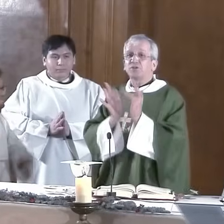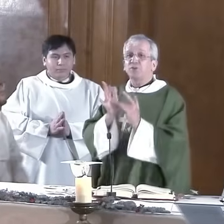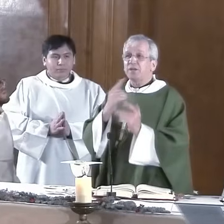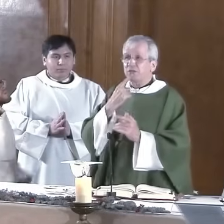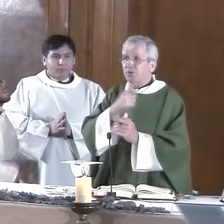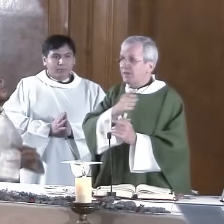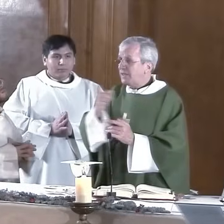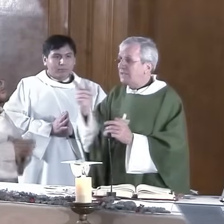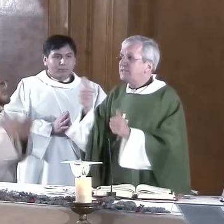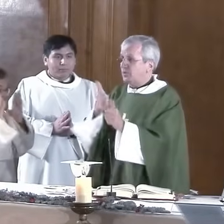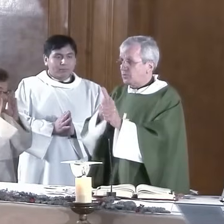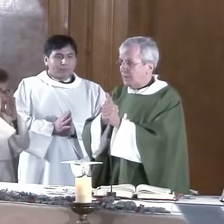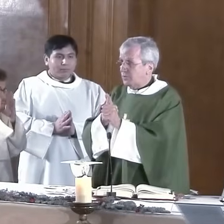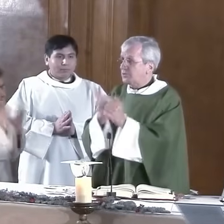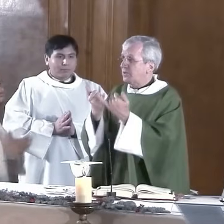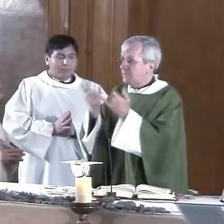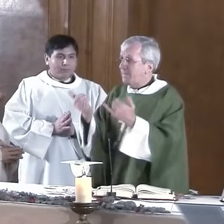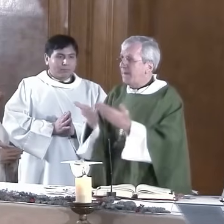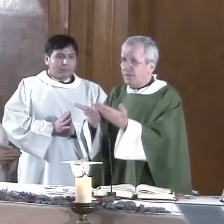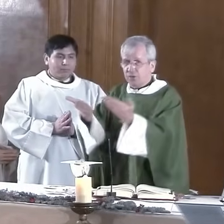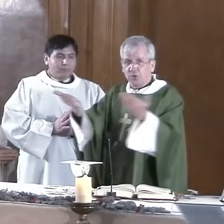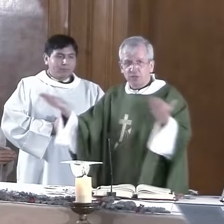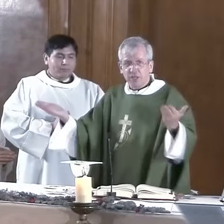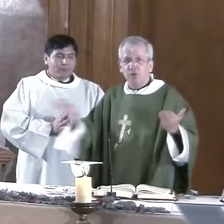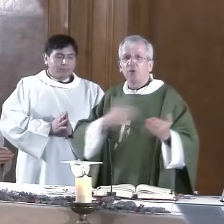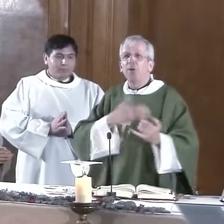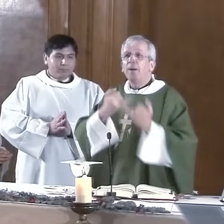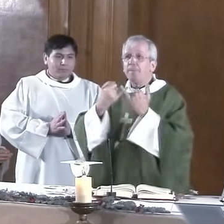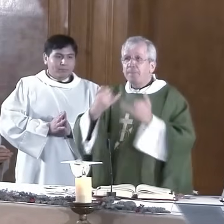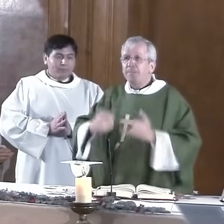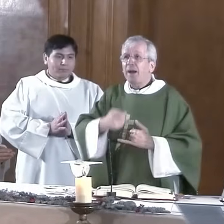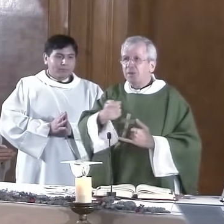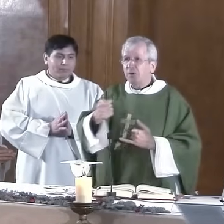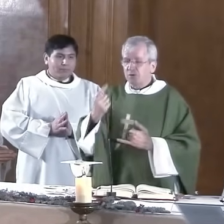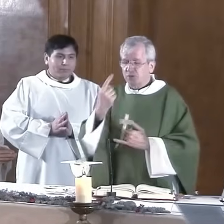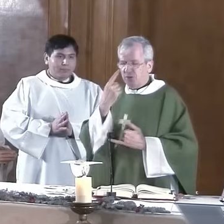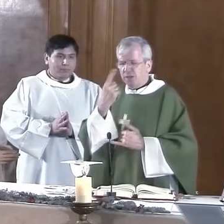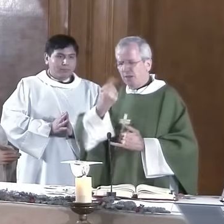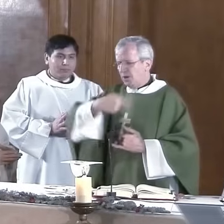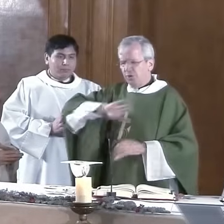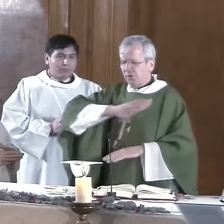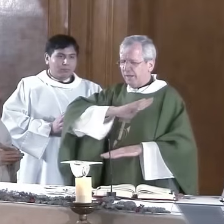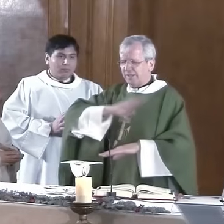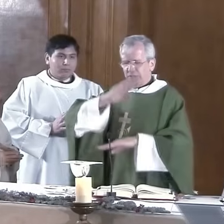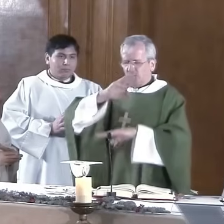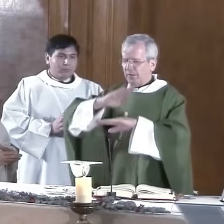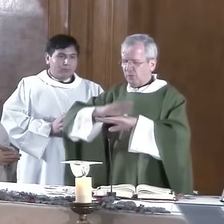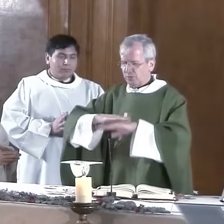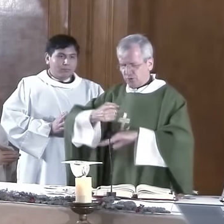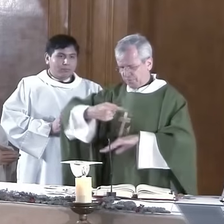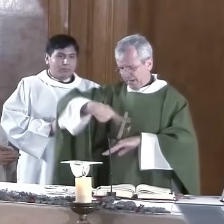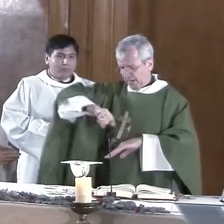Señor Jesucristo, que dijiste a tus apóstoles: la paz os dejo, mi paz os doy, no